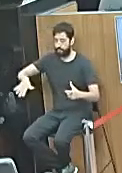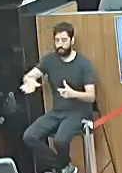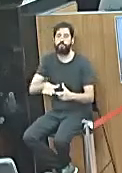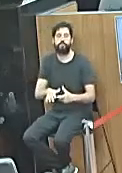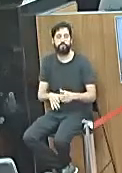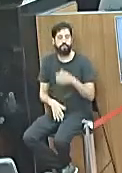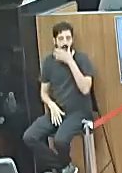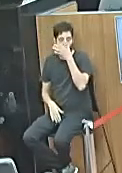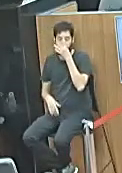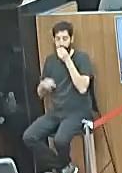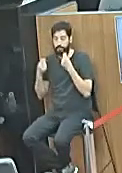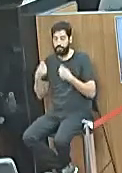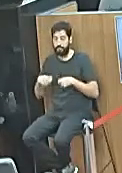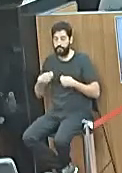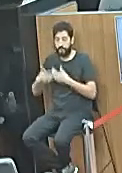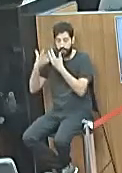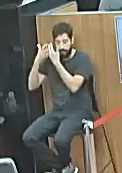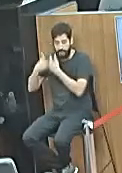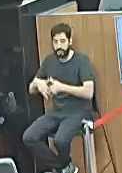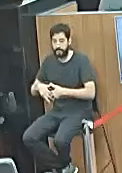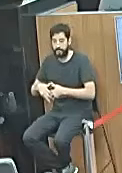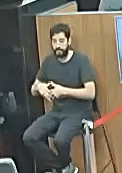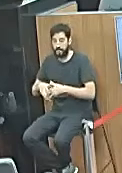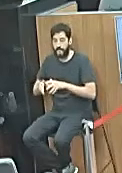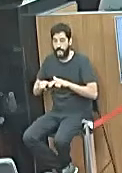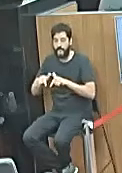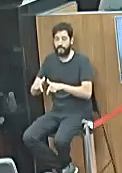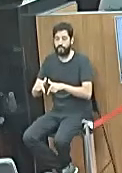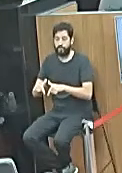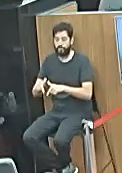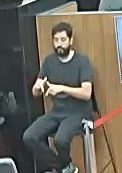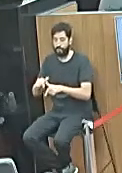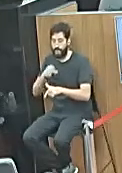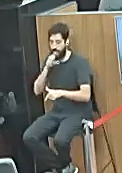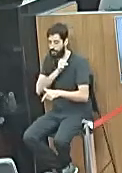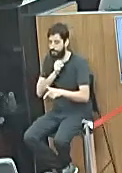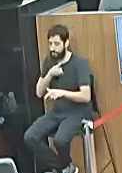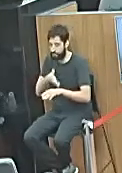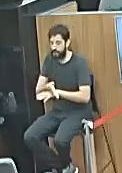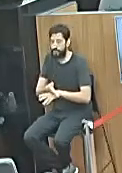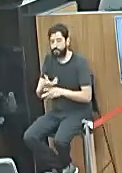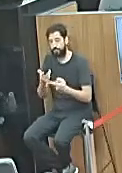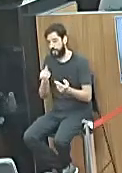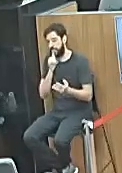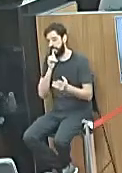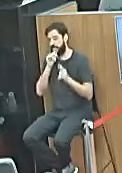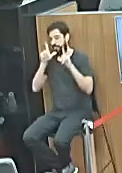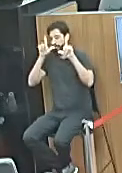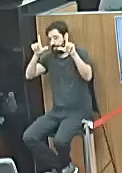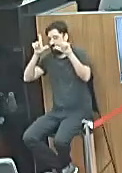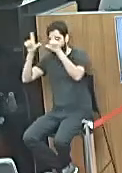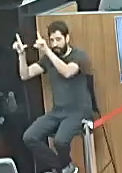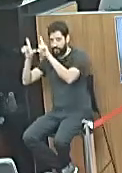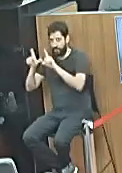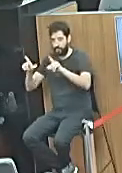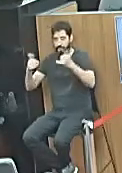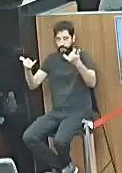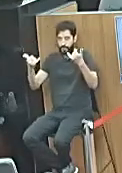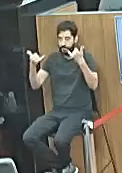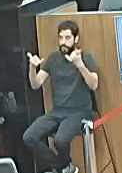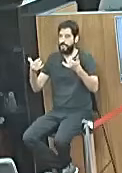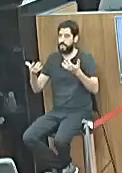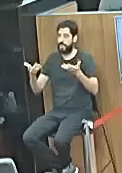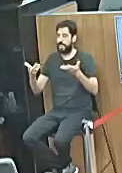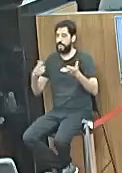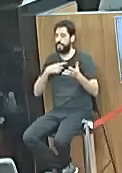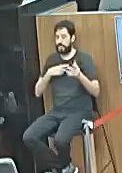então é preciso pensar nem em ações mais efetivas como a sinalização é preciso terceirização saindo de belo horizonte